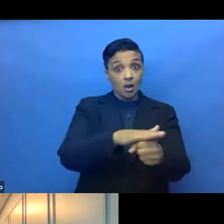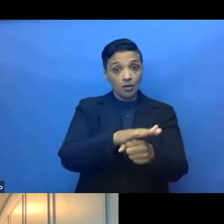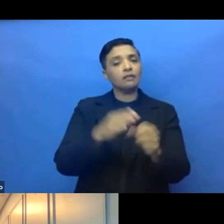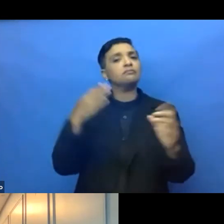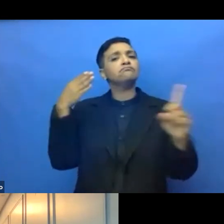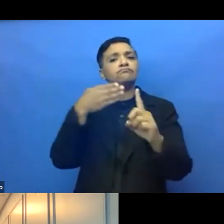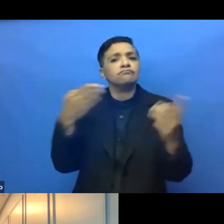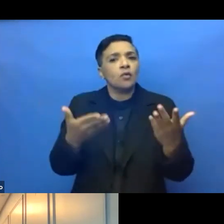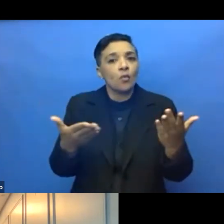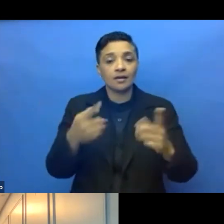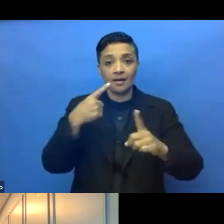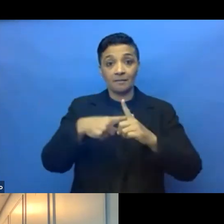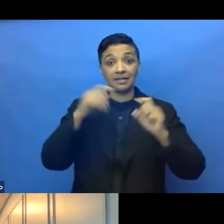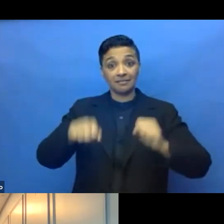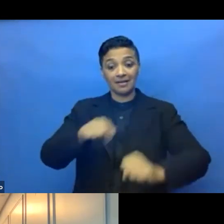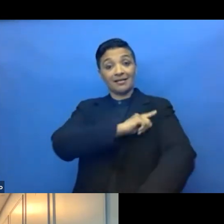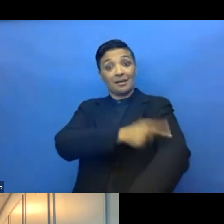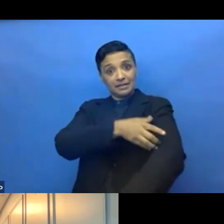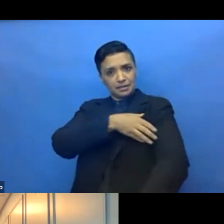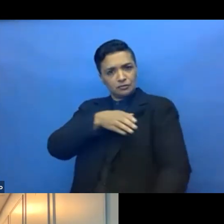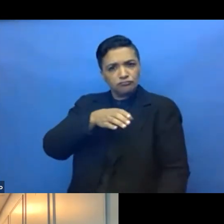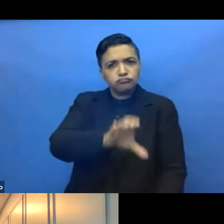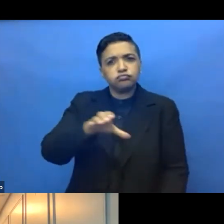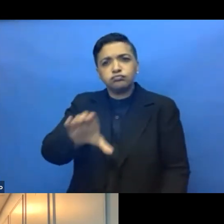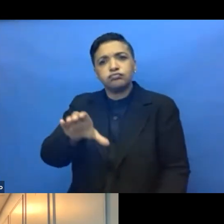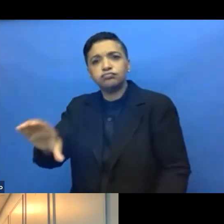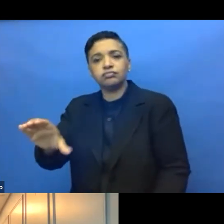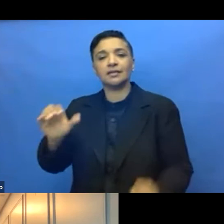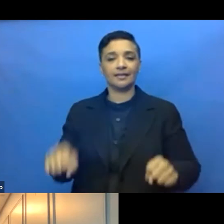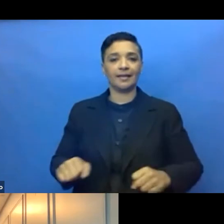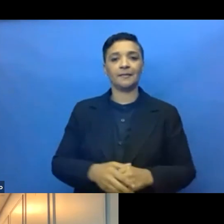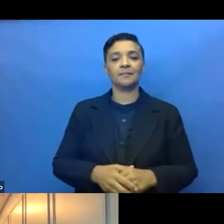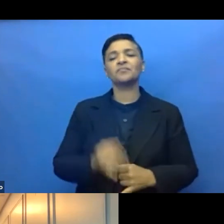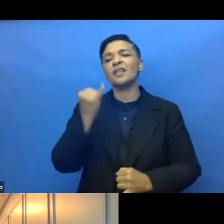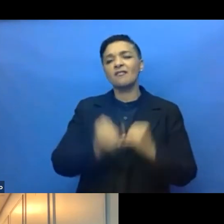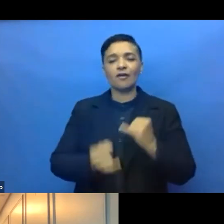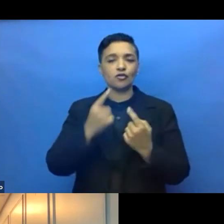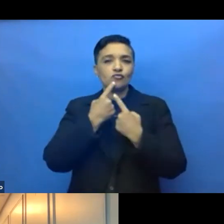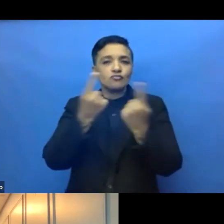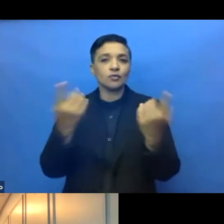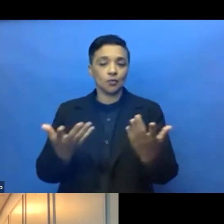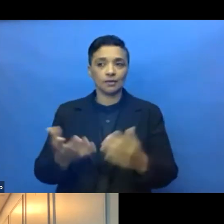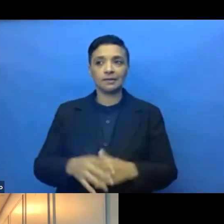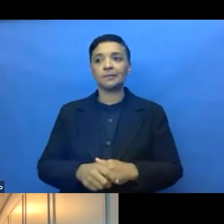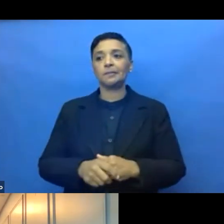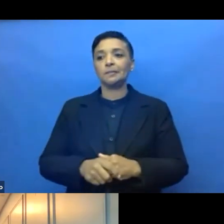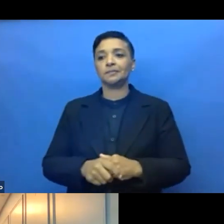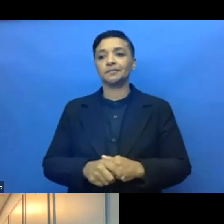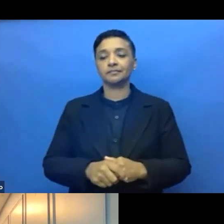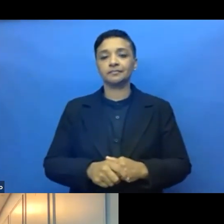les organisations communautaires. L'intention, c'est de renforcer les capacités au niveau